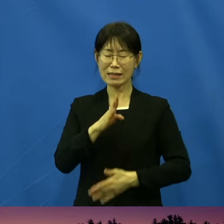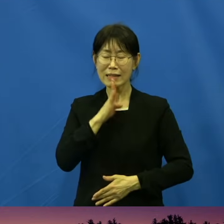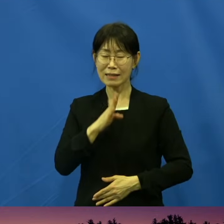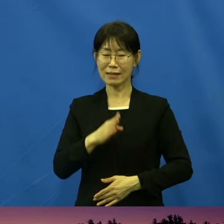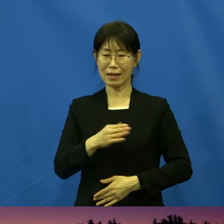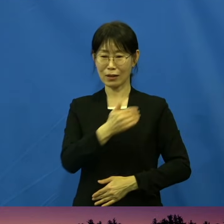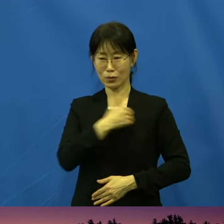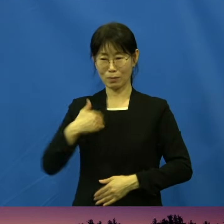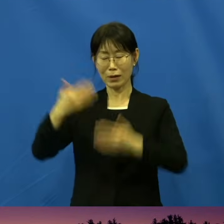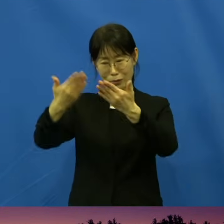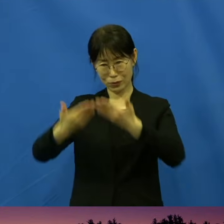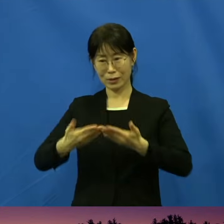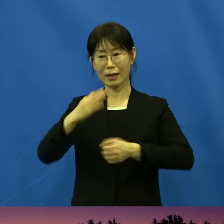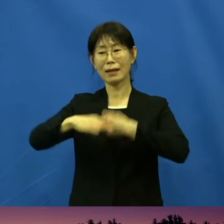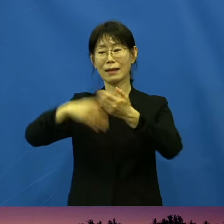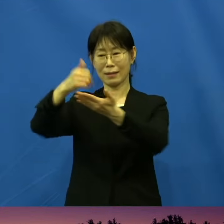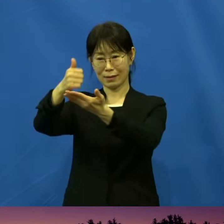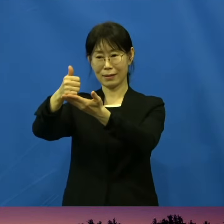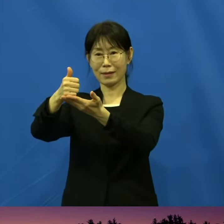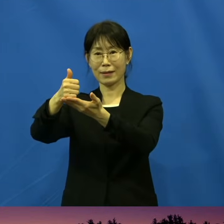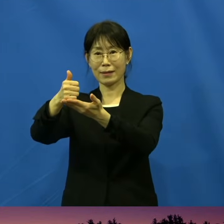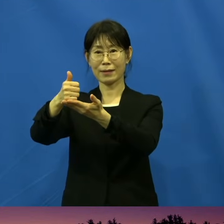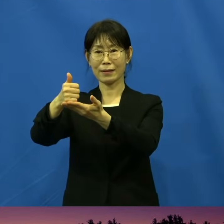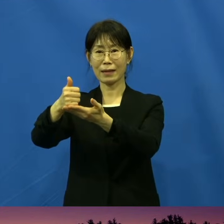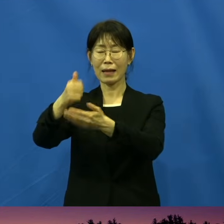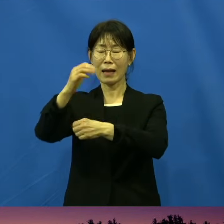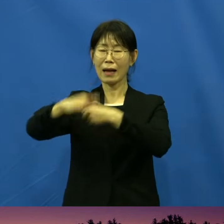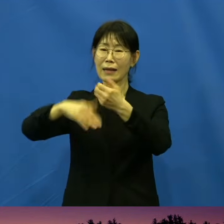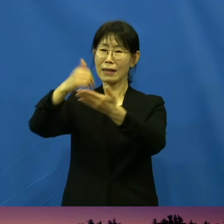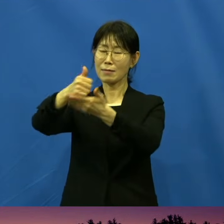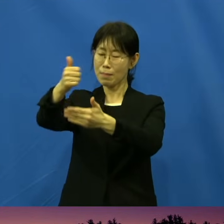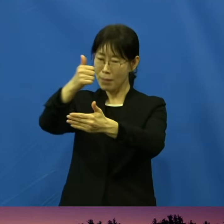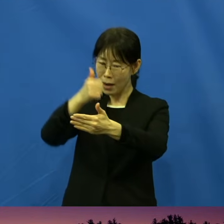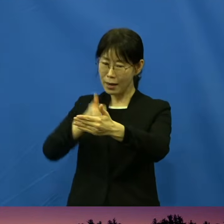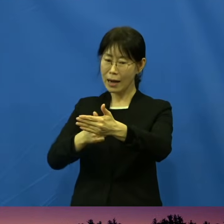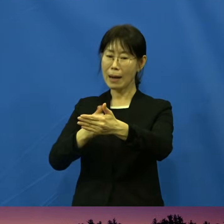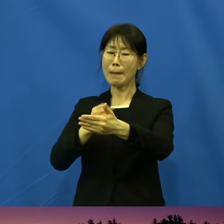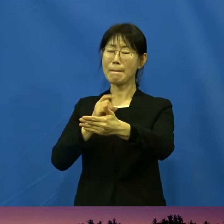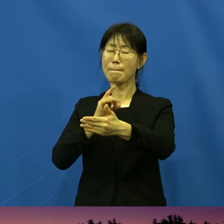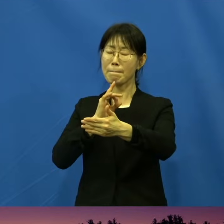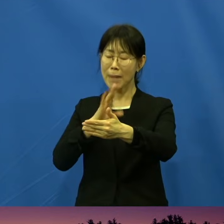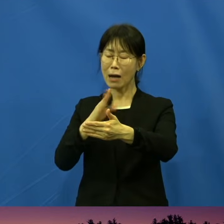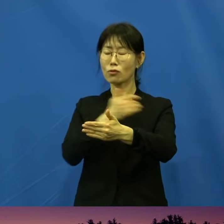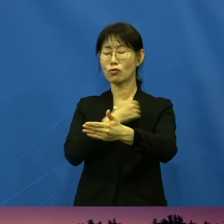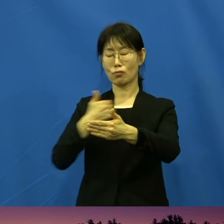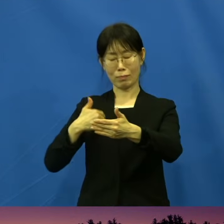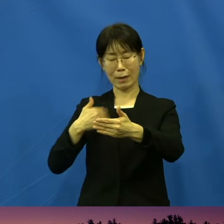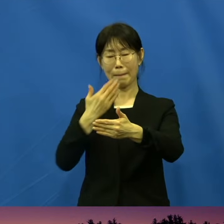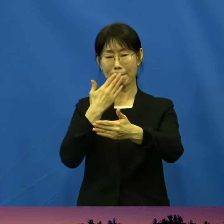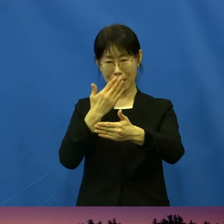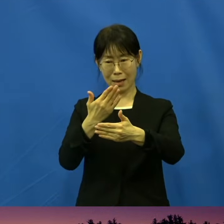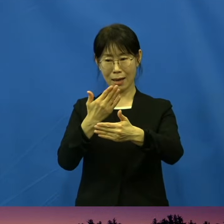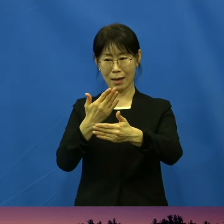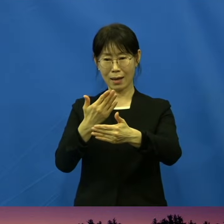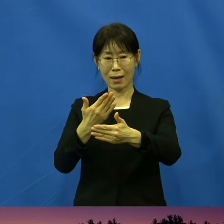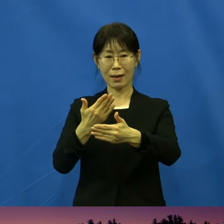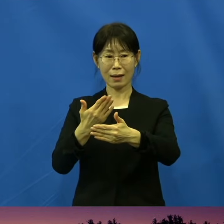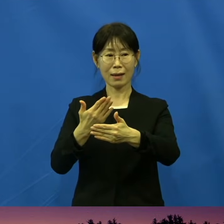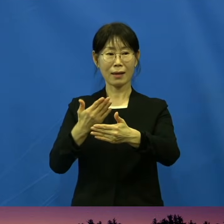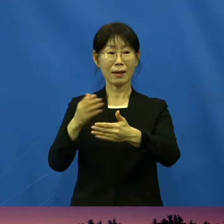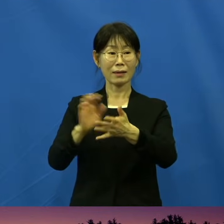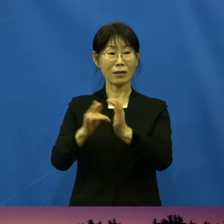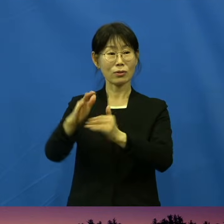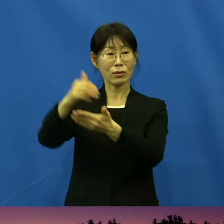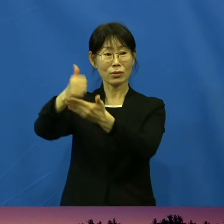다른 것들로는 안 채워져요. 한 분으로만 충분히 채워질 수 있어요. 예수 그리스도가 내 안에 사시면 되는 거예요.